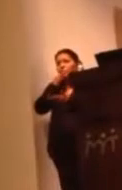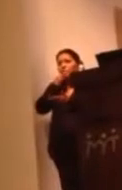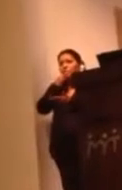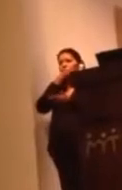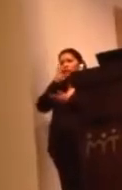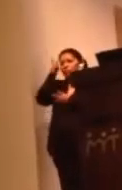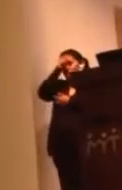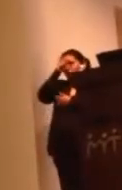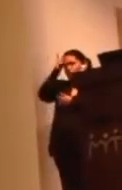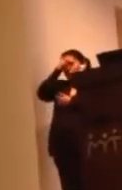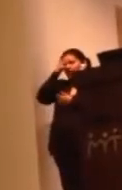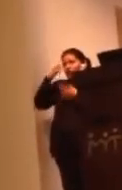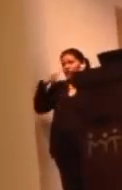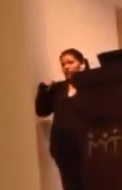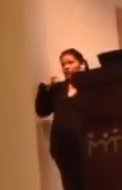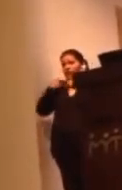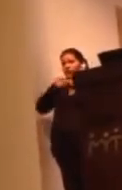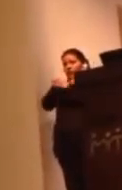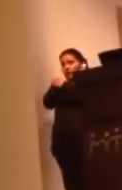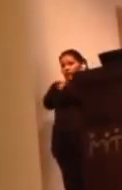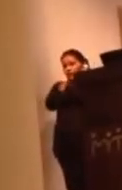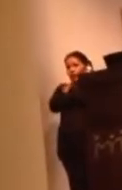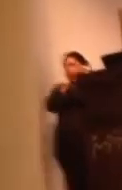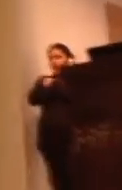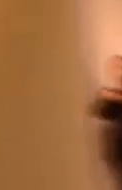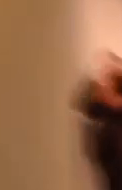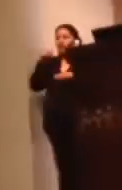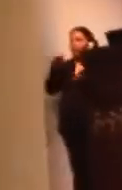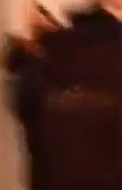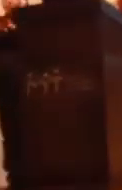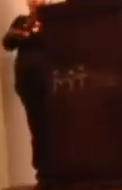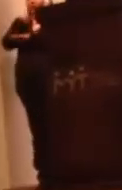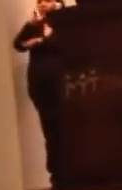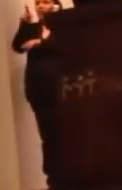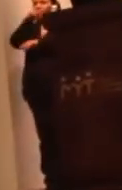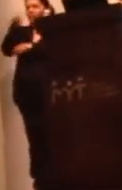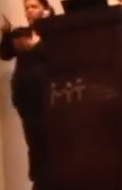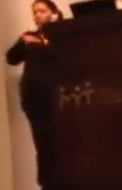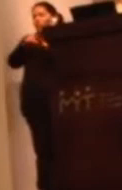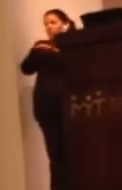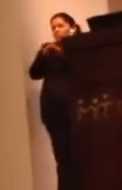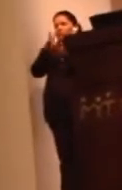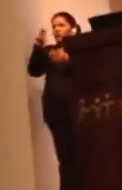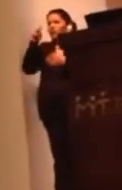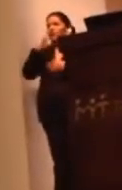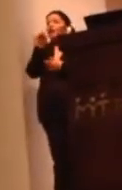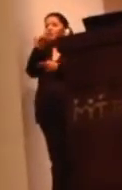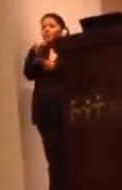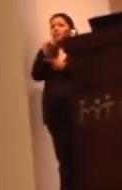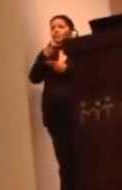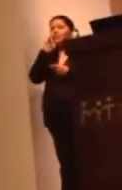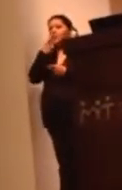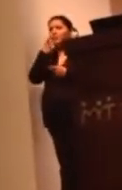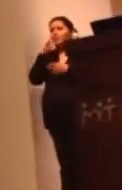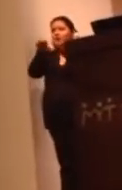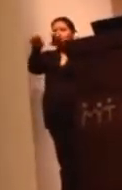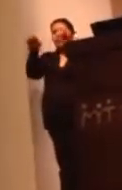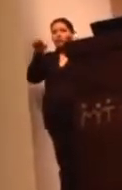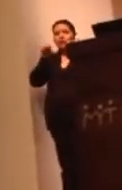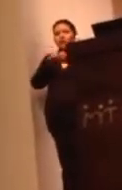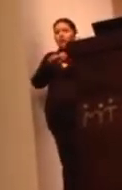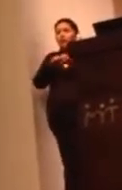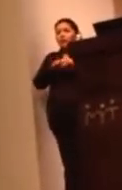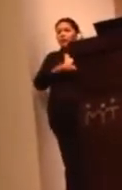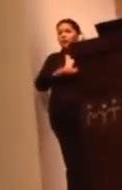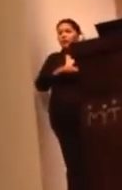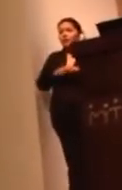psicopedagógicas y no simplemente cambiarlo de lugar. Por eso hablo del equipo multidisciplinario,